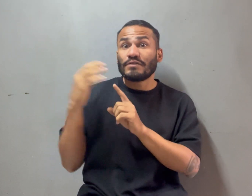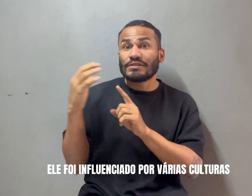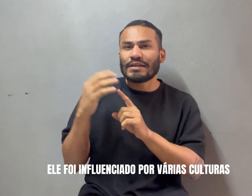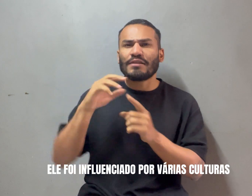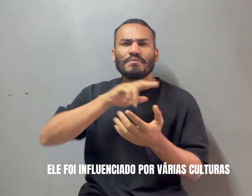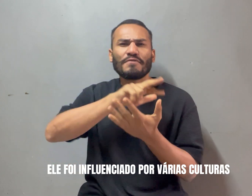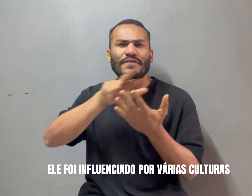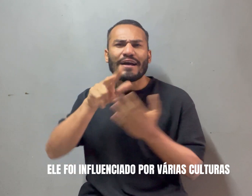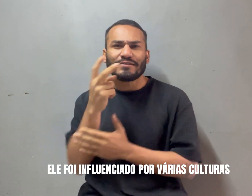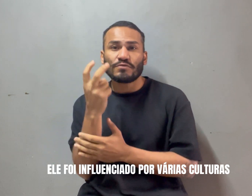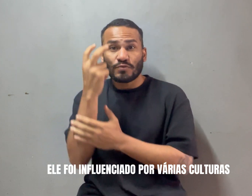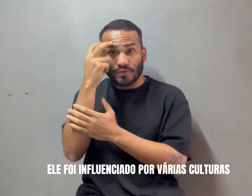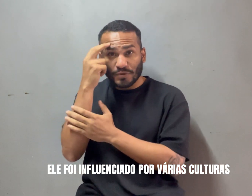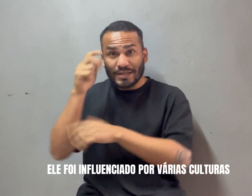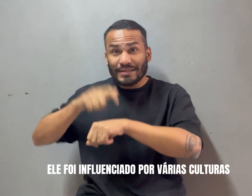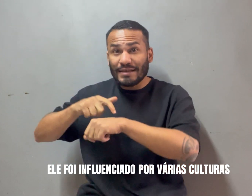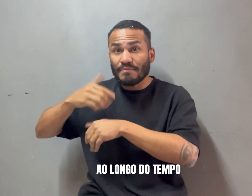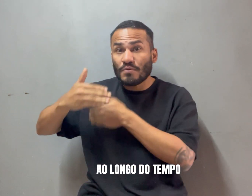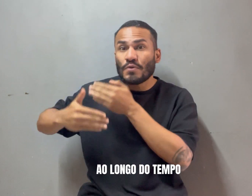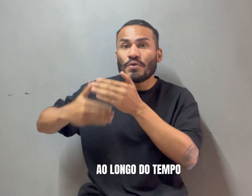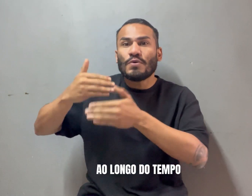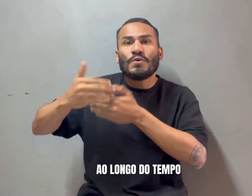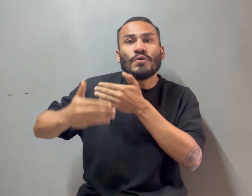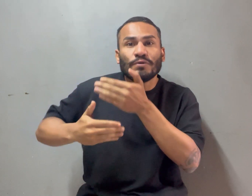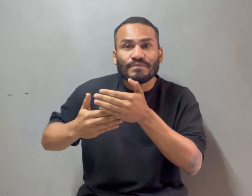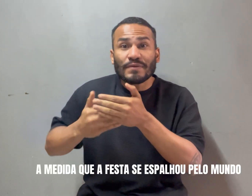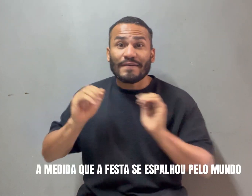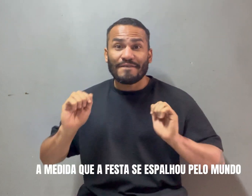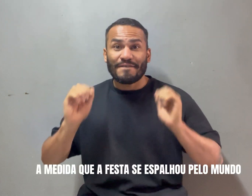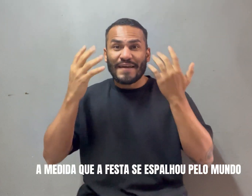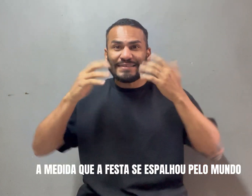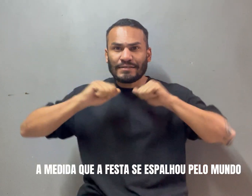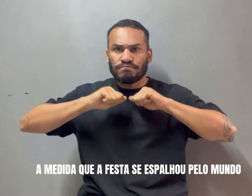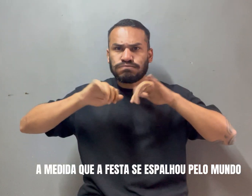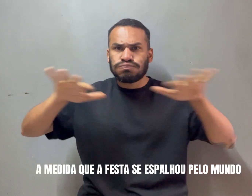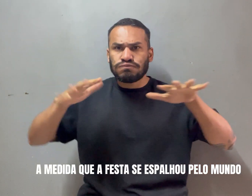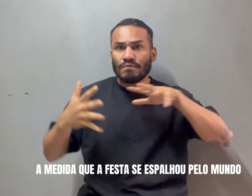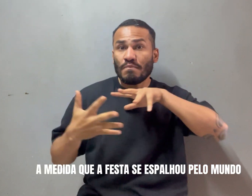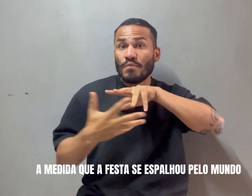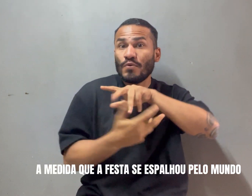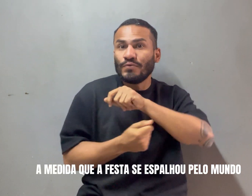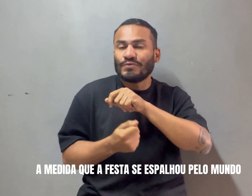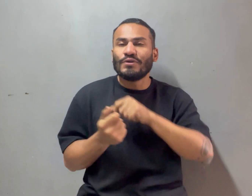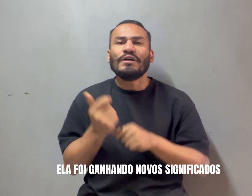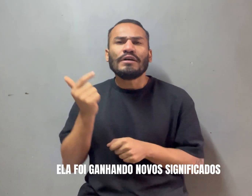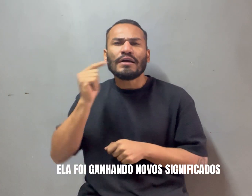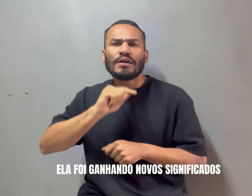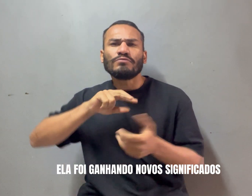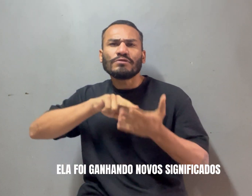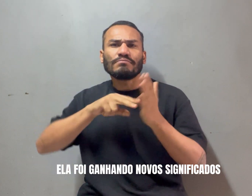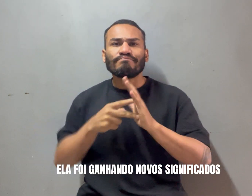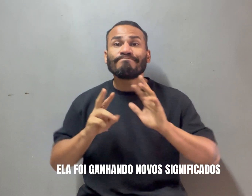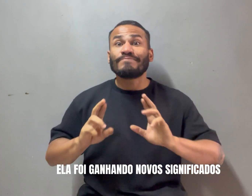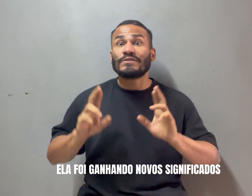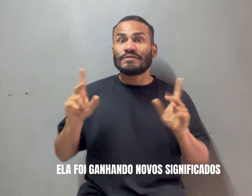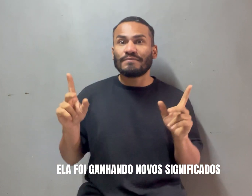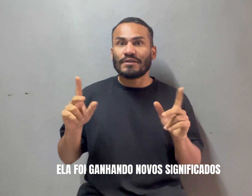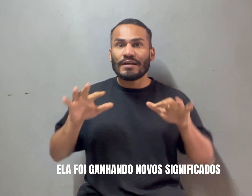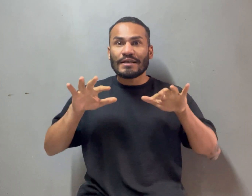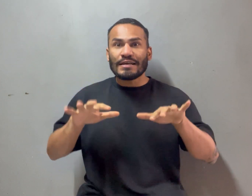foi influenciado por várias culturas ao longo do tempo. À medida que a festa se espalhou pelo mundo, ela foi ganhando novos significados